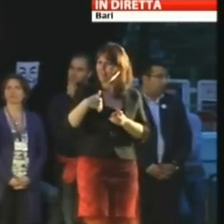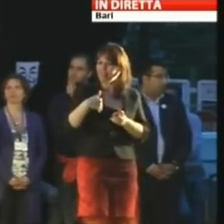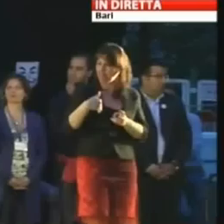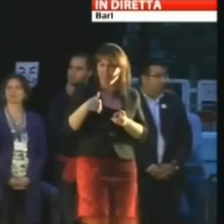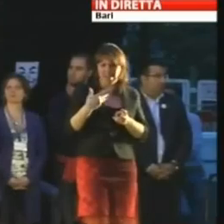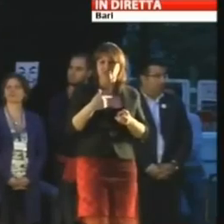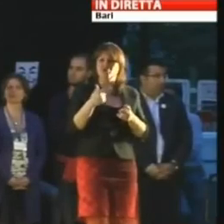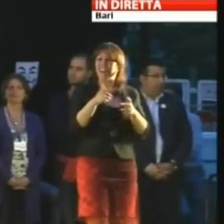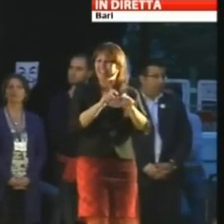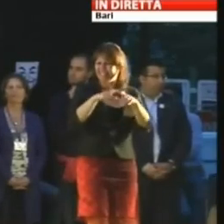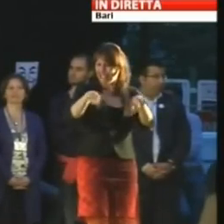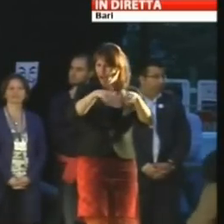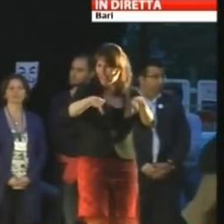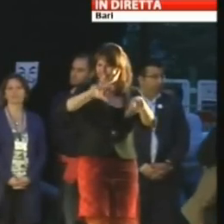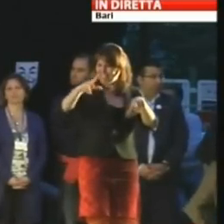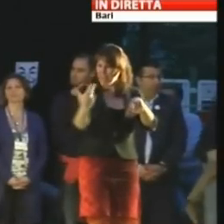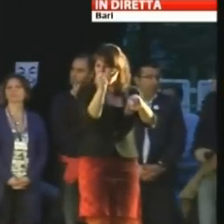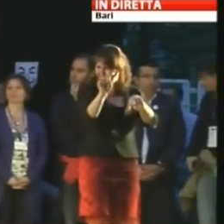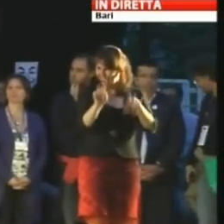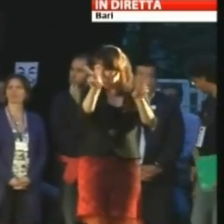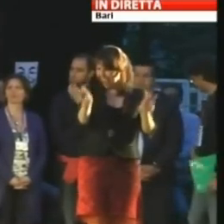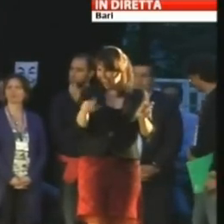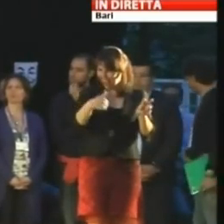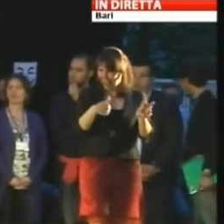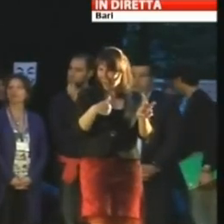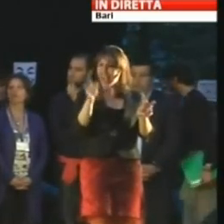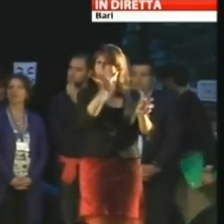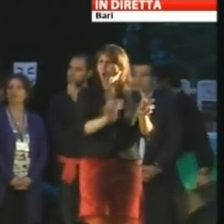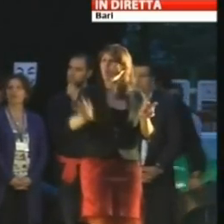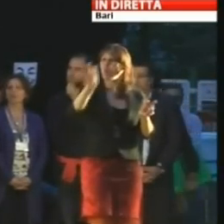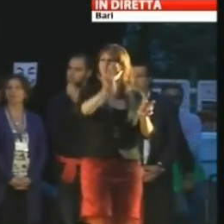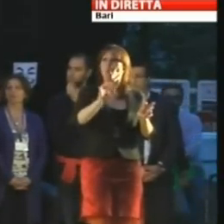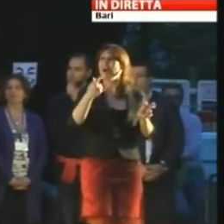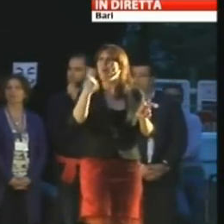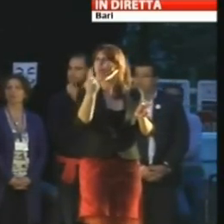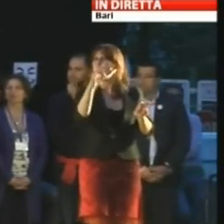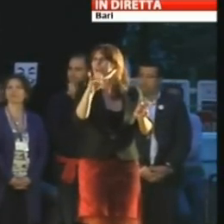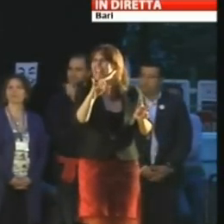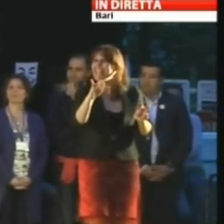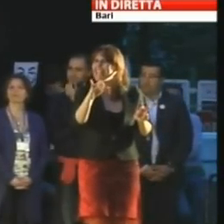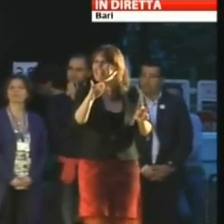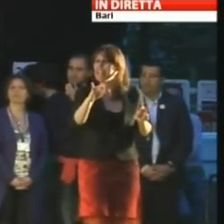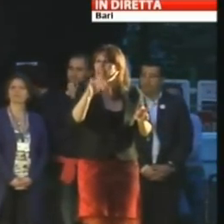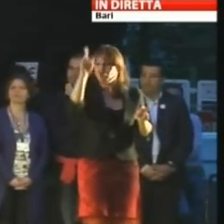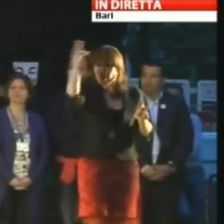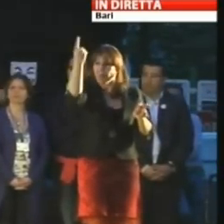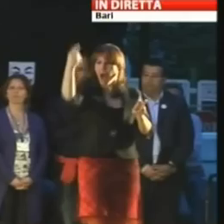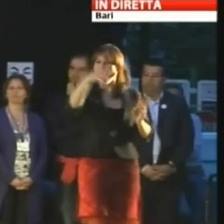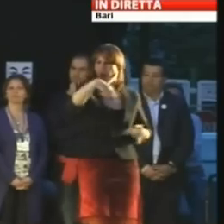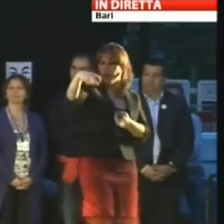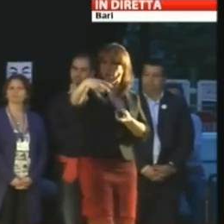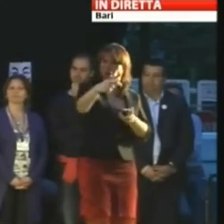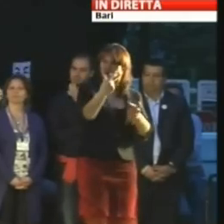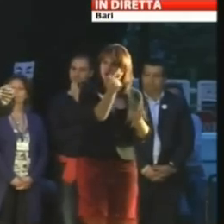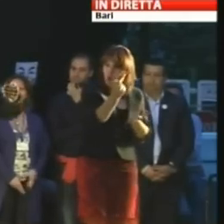titoli AAA, l'unico titolo AAA dell'Europa è la Germania, e quindi noi diamo i soldi, abbiamo